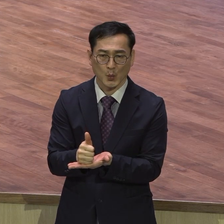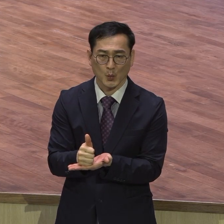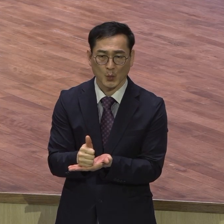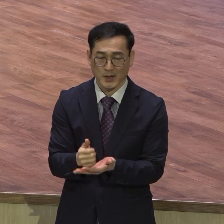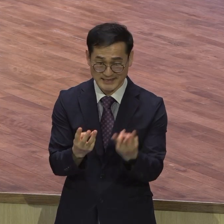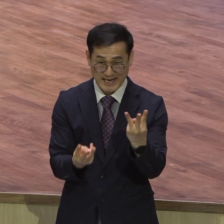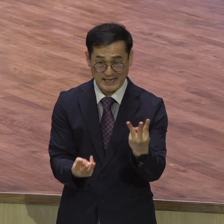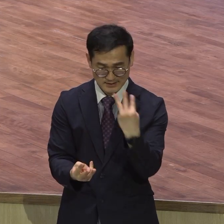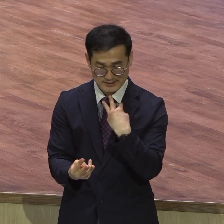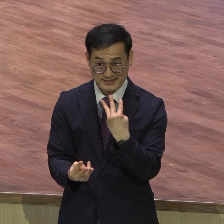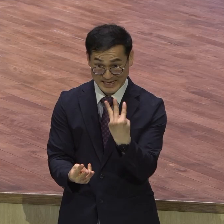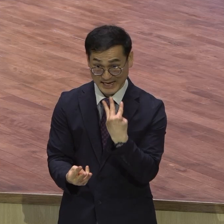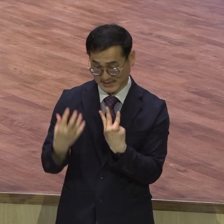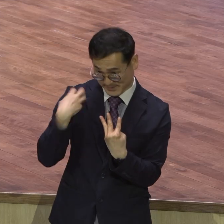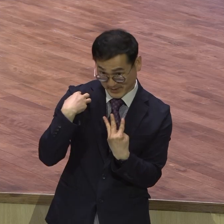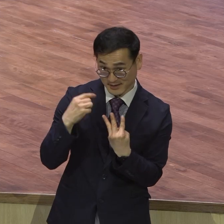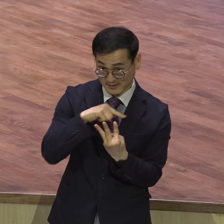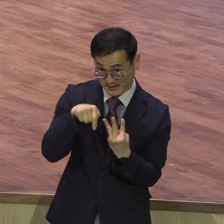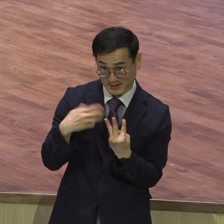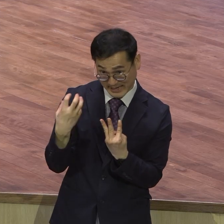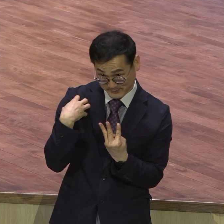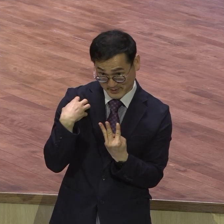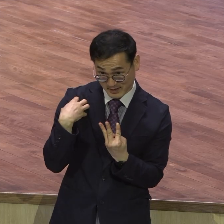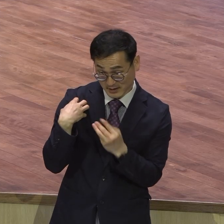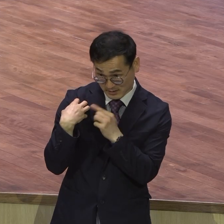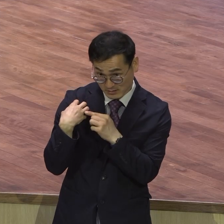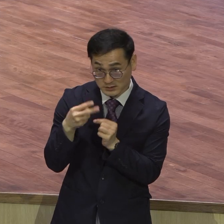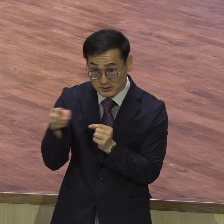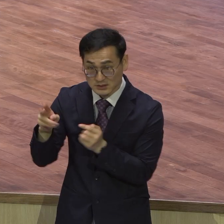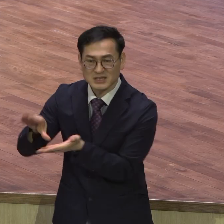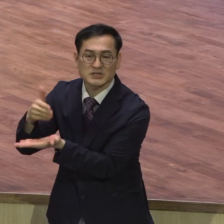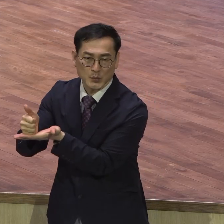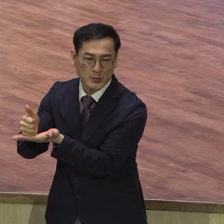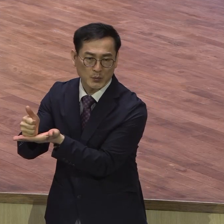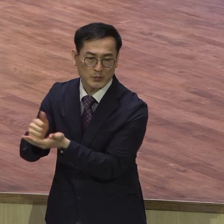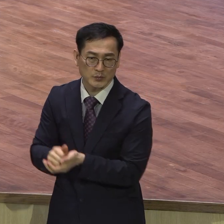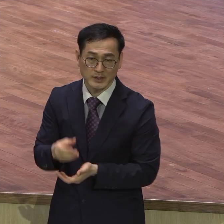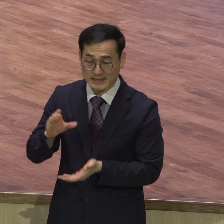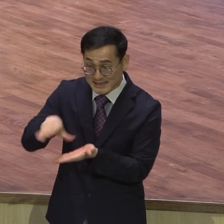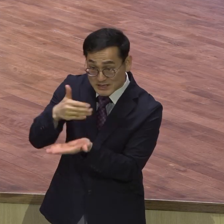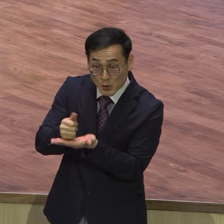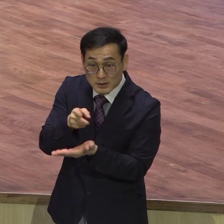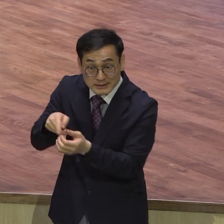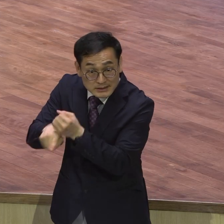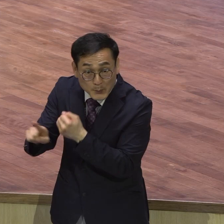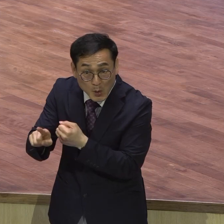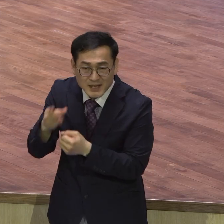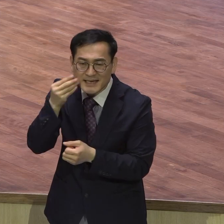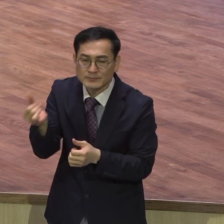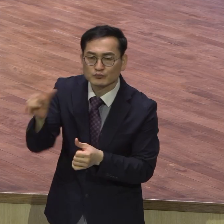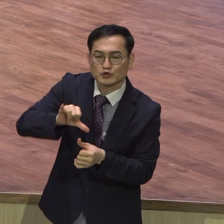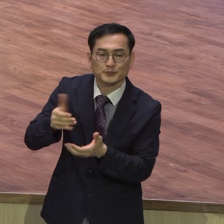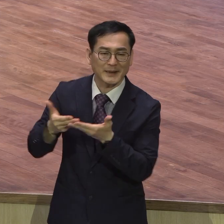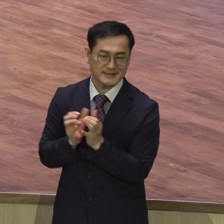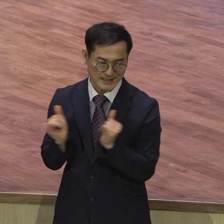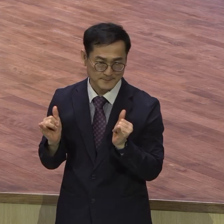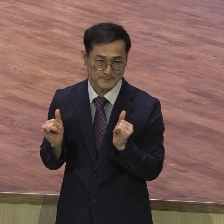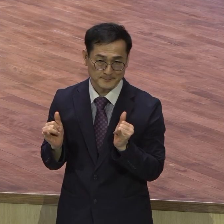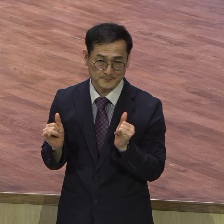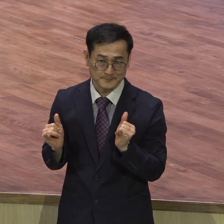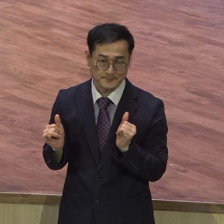감당하시야만 그리스도가 되는 거예요. 그래서 그리스도라는 의미가 뭐요? 기름 부은 받은 자 기름 부은 받았다.